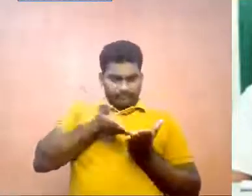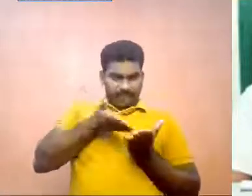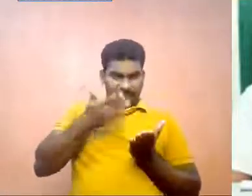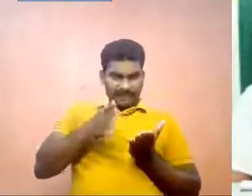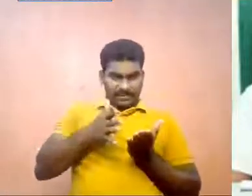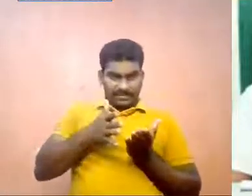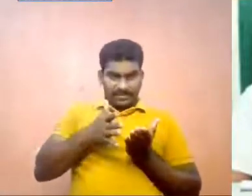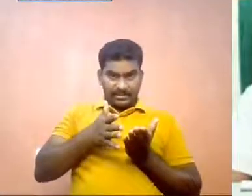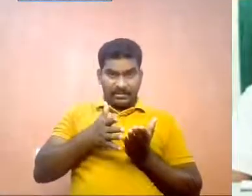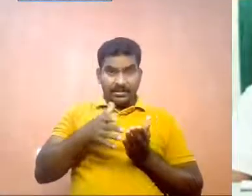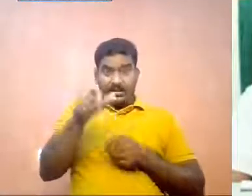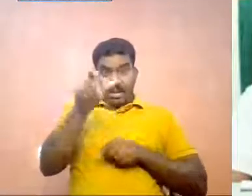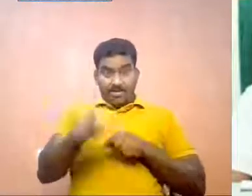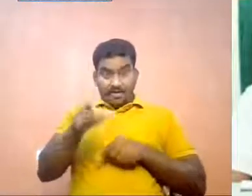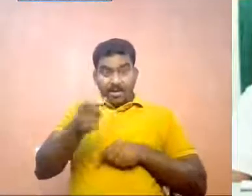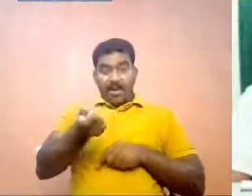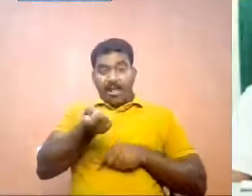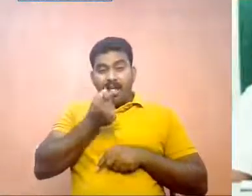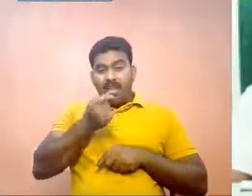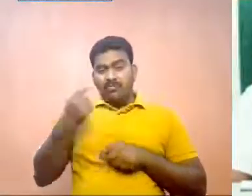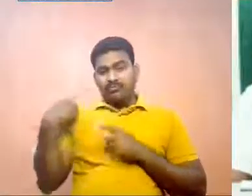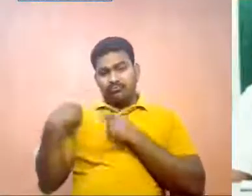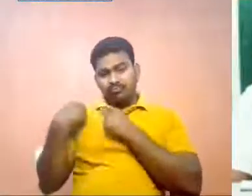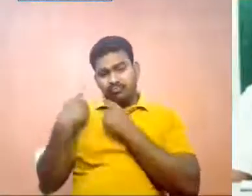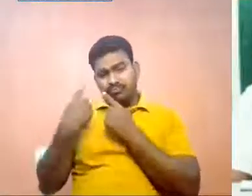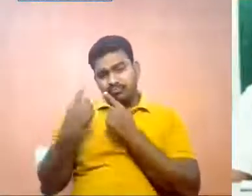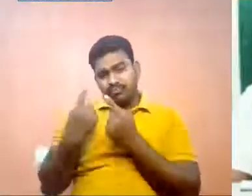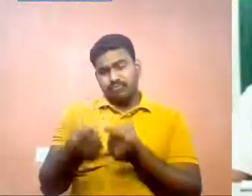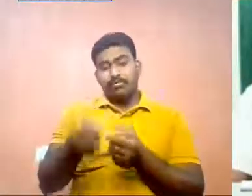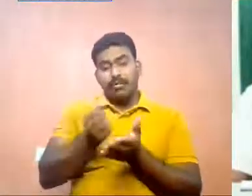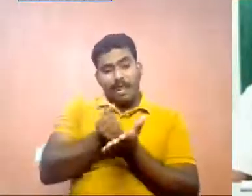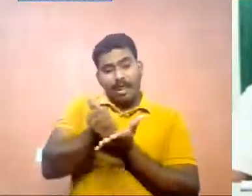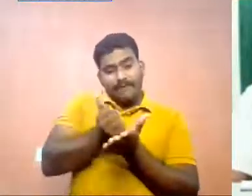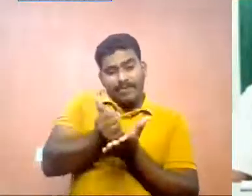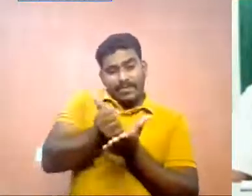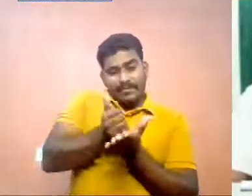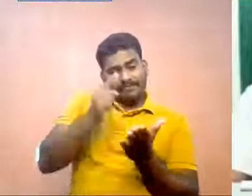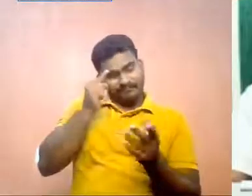തുടർച്ചയായി ആയുർവേദ മരുന്ന് കഴിക്കുന്നവർക്ക് ഇത് പ്രയാസം സൃഷ്ടിക്കും.